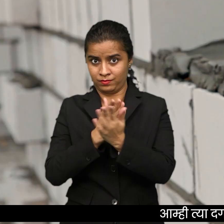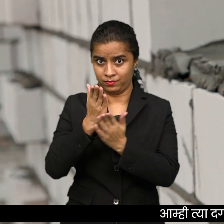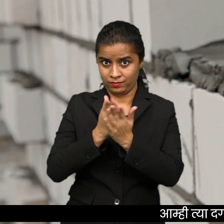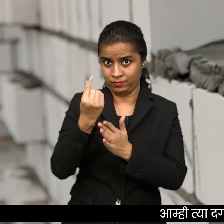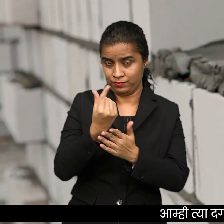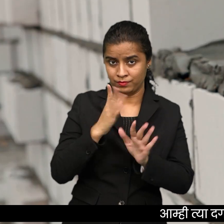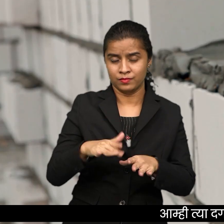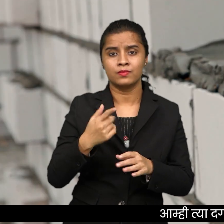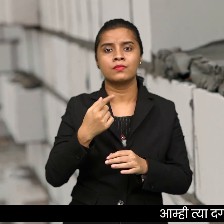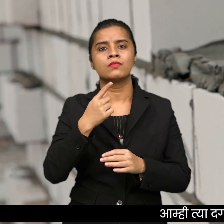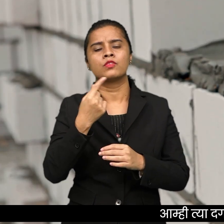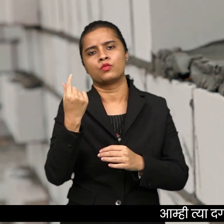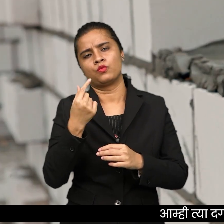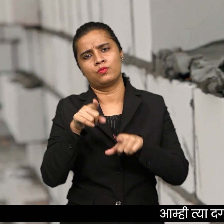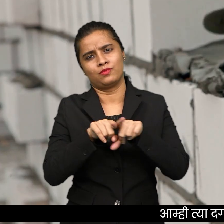करतो.